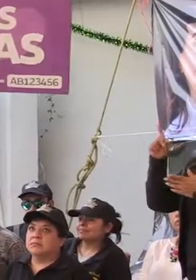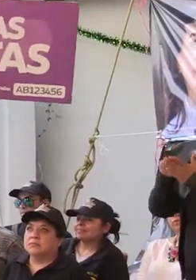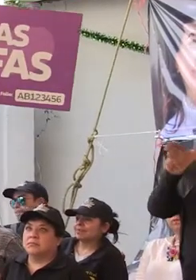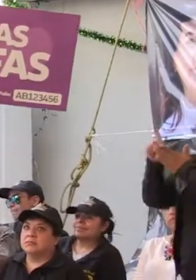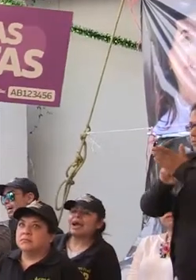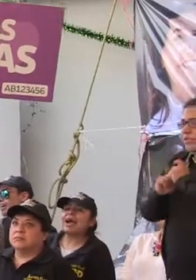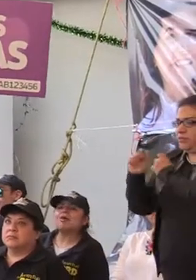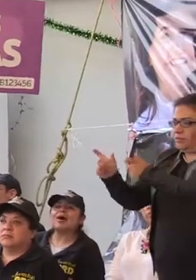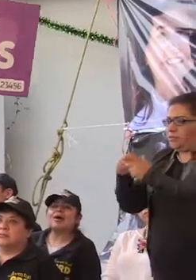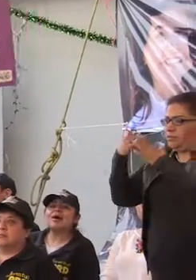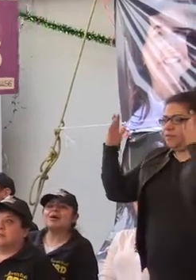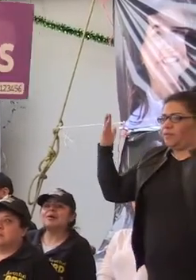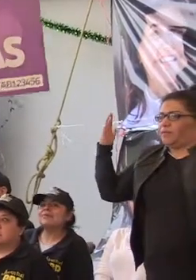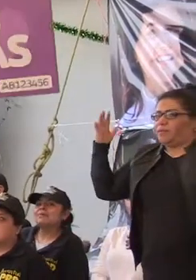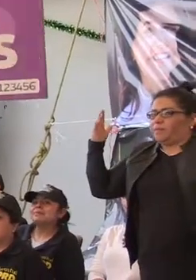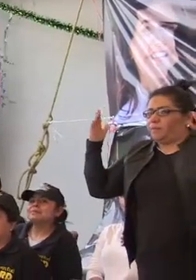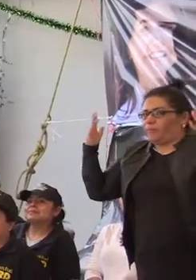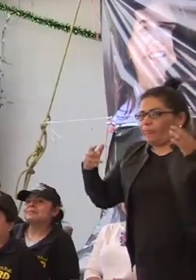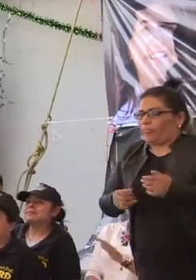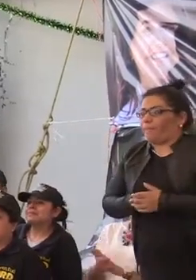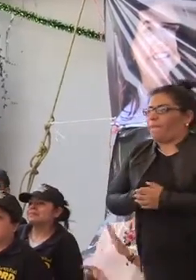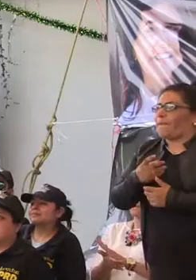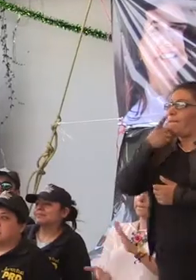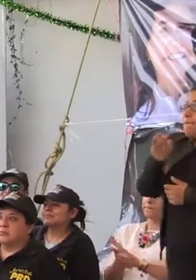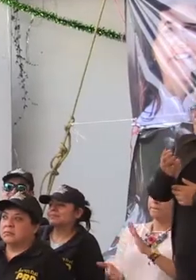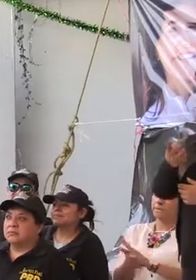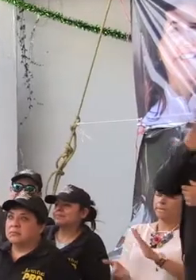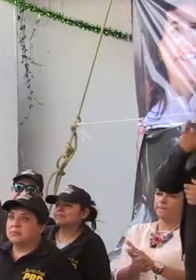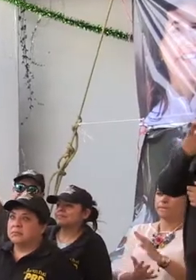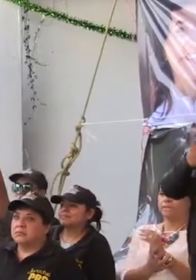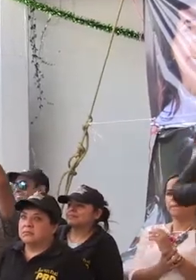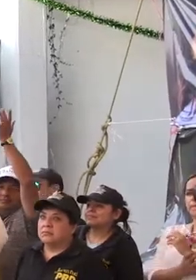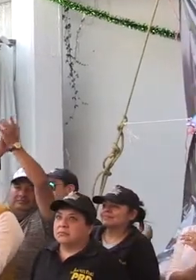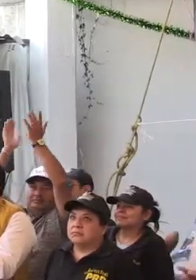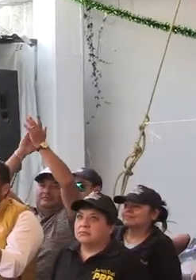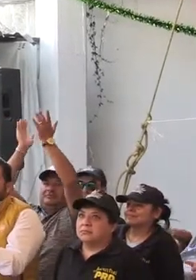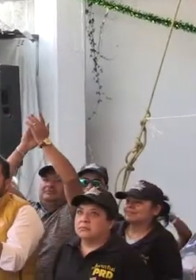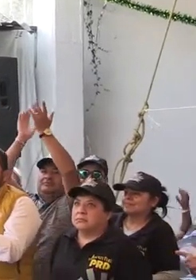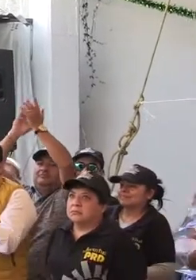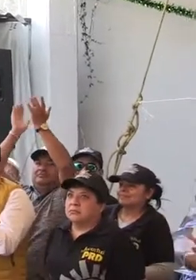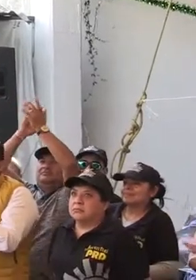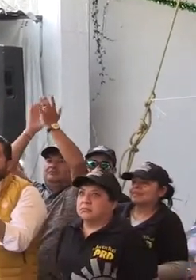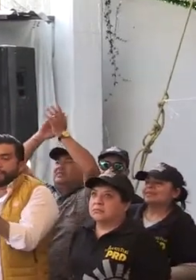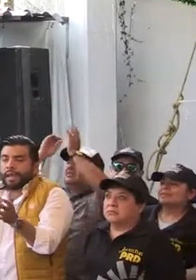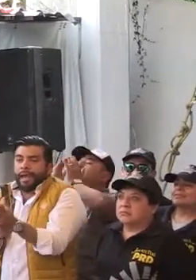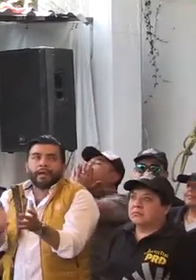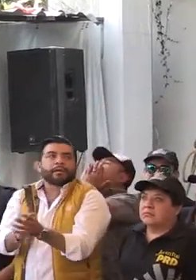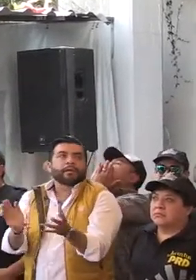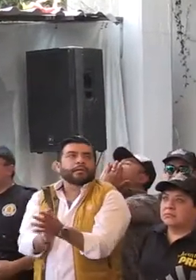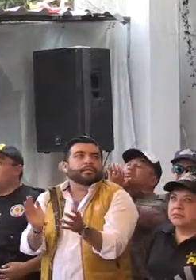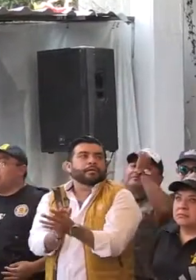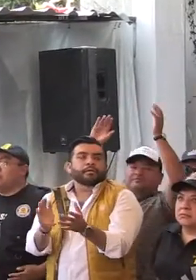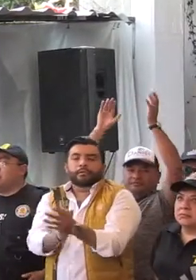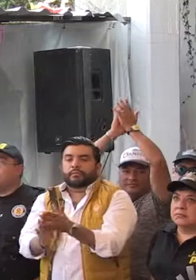pesos mensuales. Eso vamos a decirles, eso vamos a hacer con todas ellas. ¿Me van a ayudar?